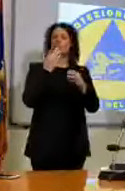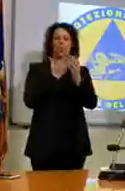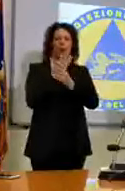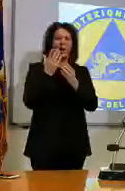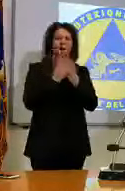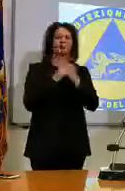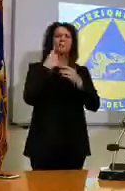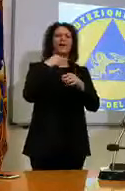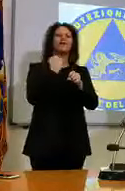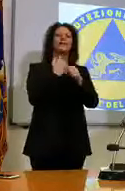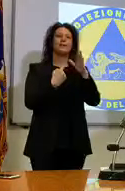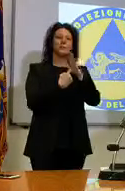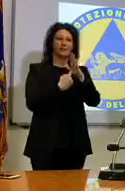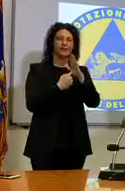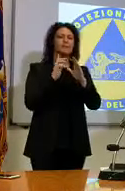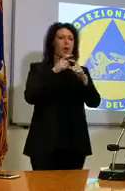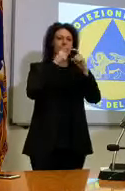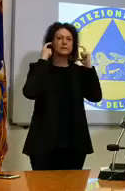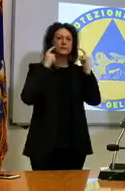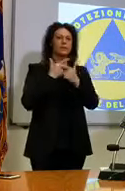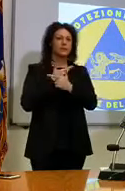obbligatorio indossarle in questi ambienti?